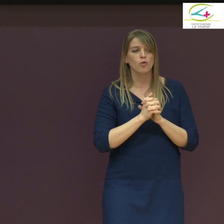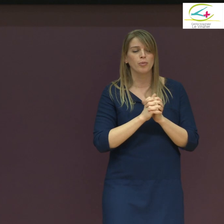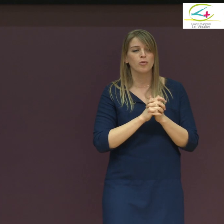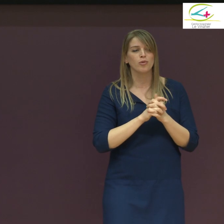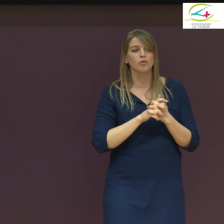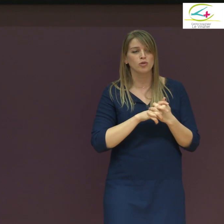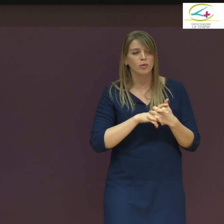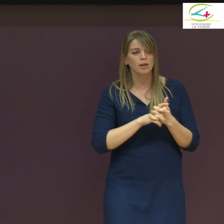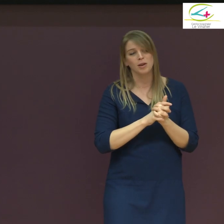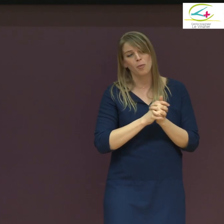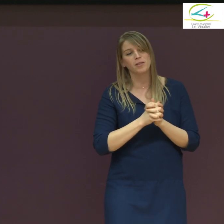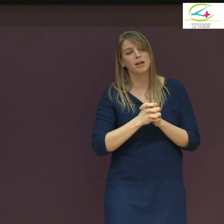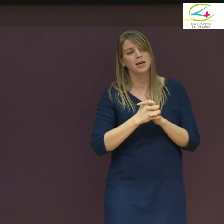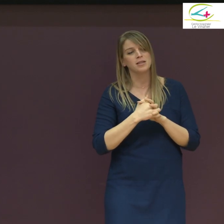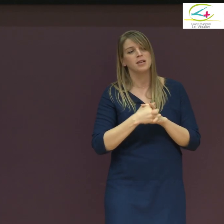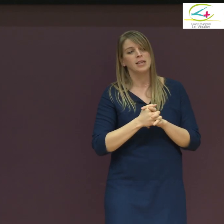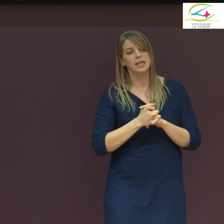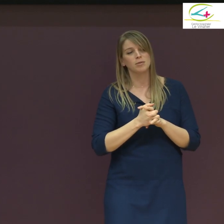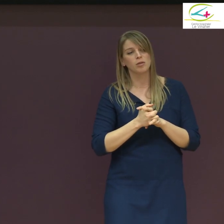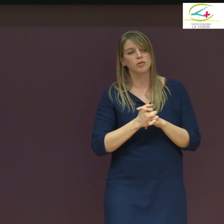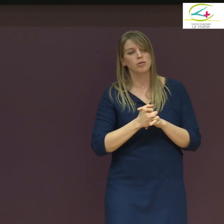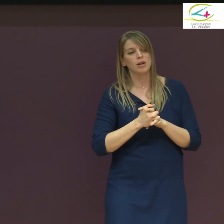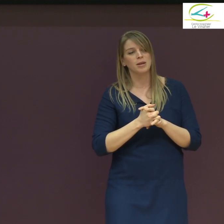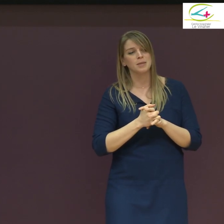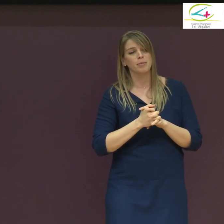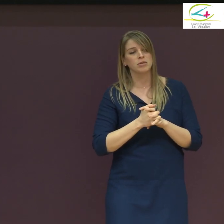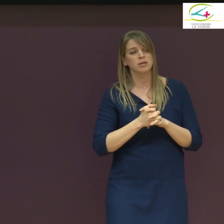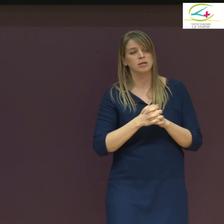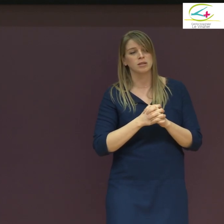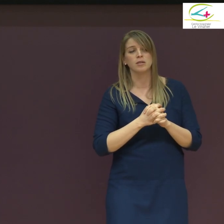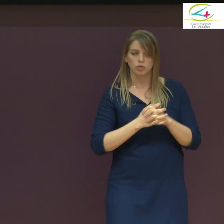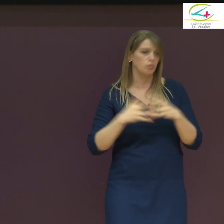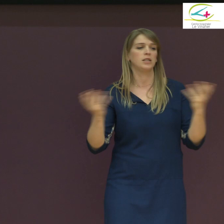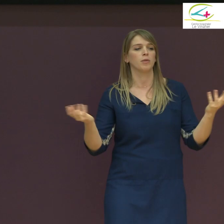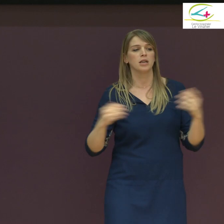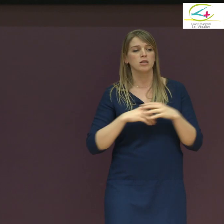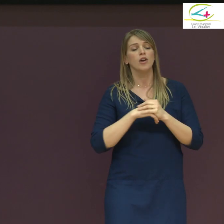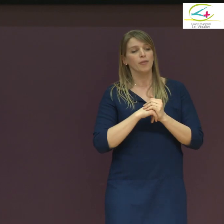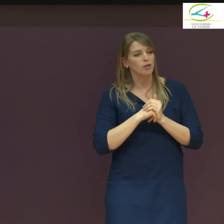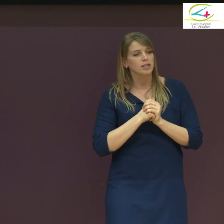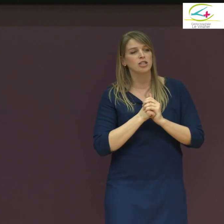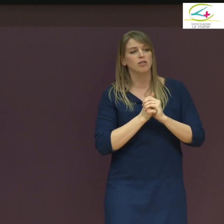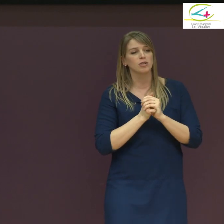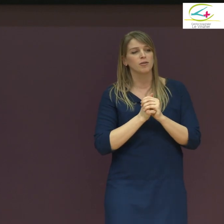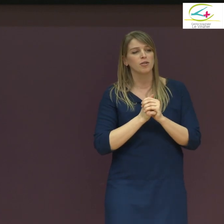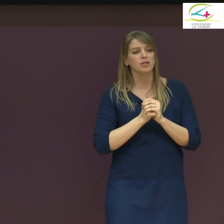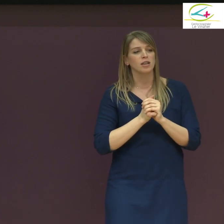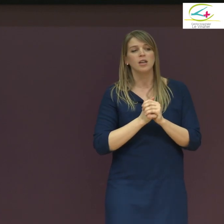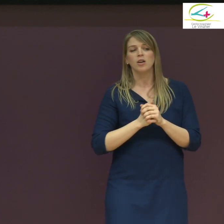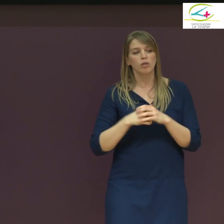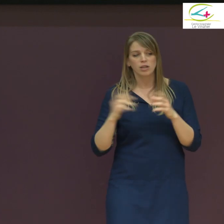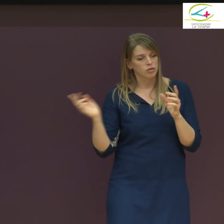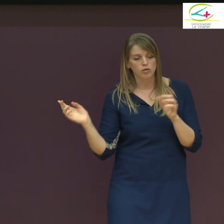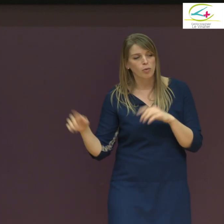une chaîne qu'on peut construire, mais en partant de la base, et il me semble que la base n'est pas posée. Ça, je suis citoyen, je suis français, j'ai grandi en France,